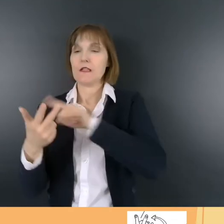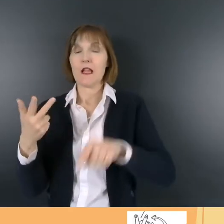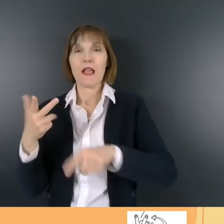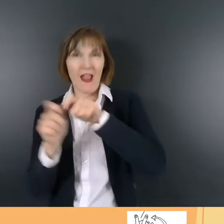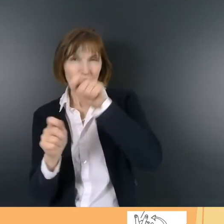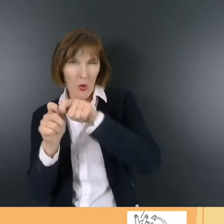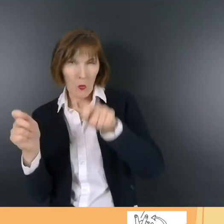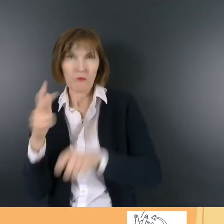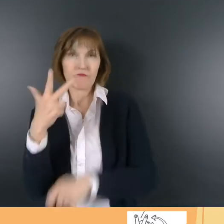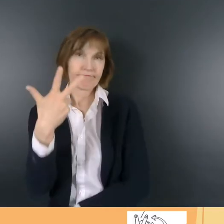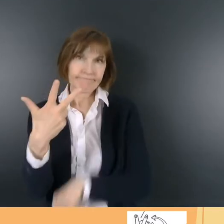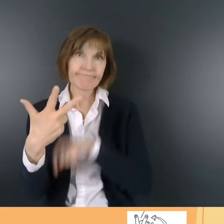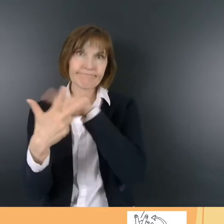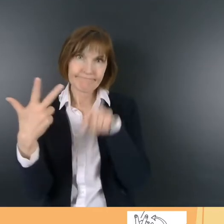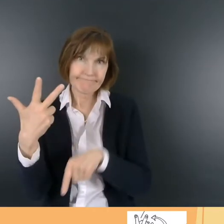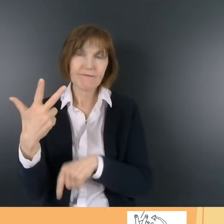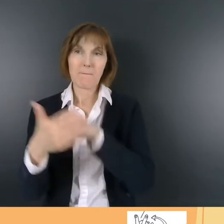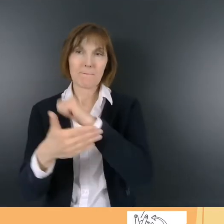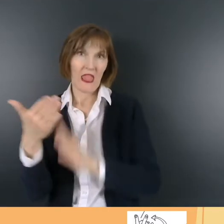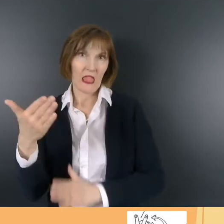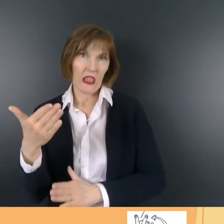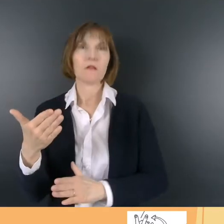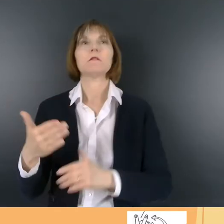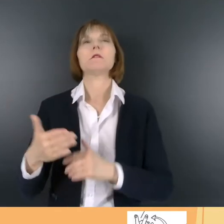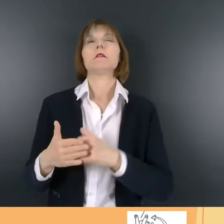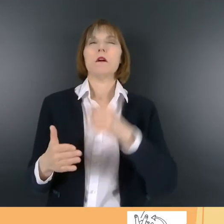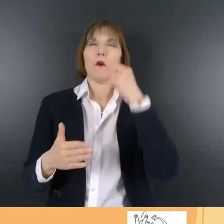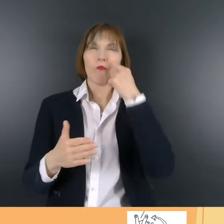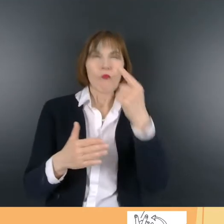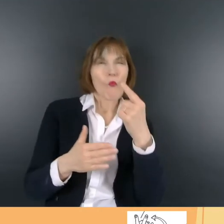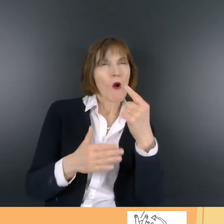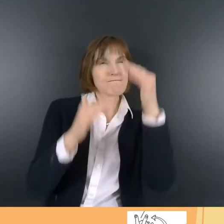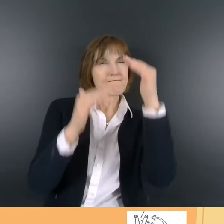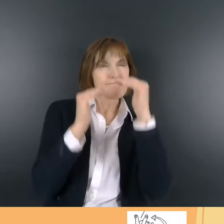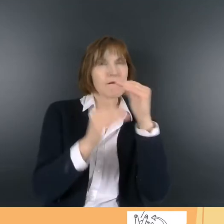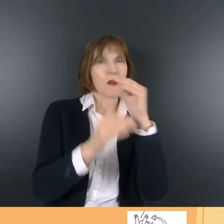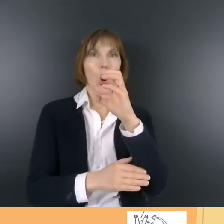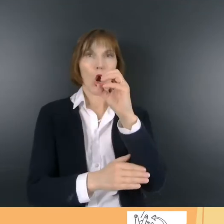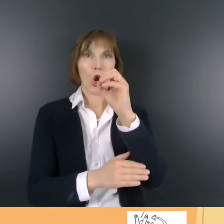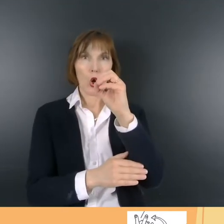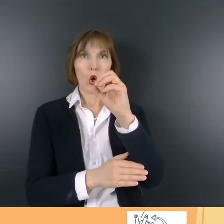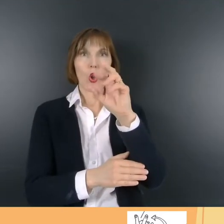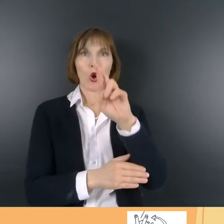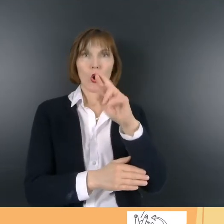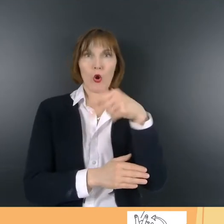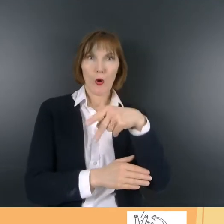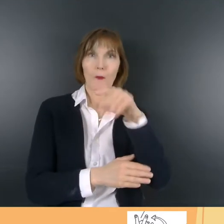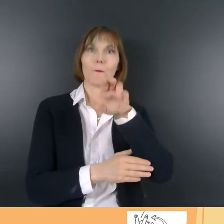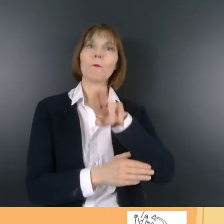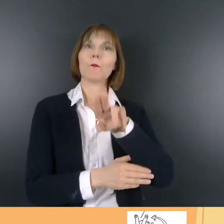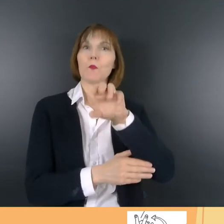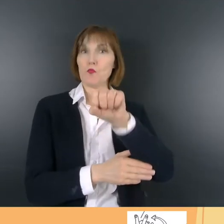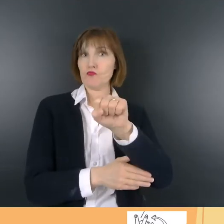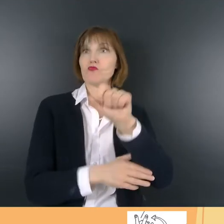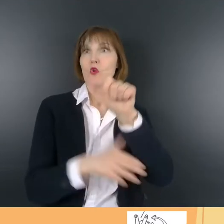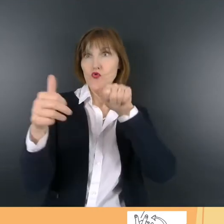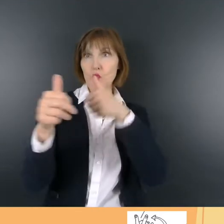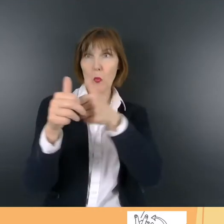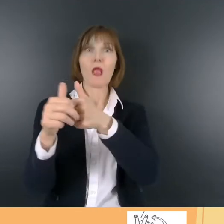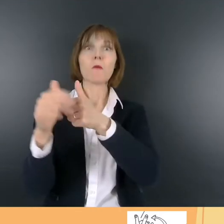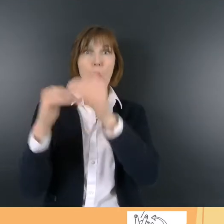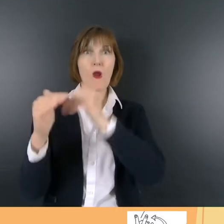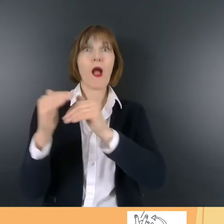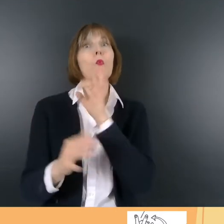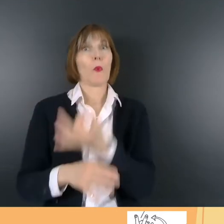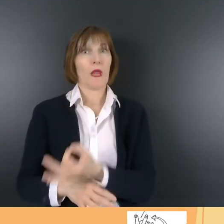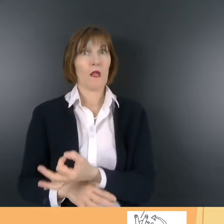évaluation. Donc, quand on voit ici, corpus LSF français, ça s'intègre dans cette manière de fonctionner,'est-à-dire